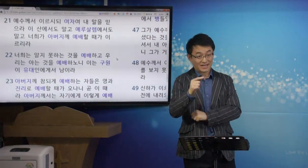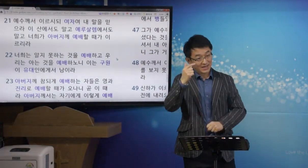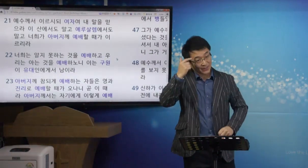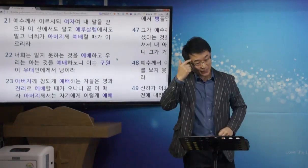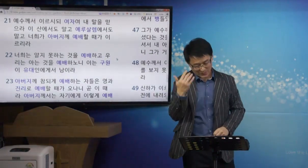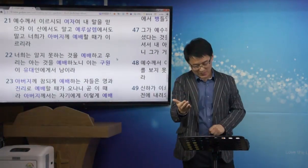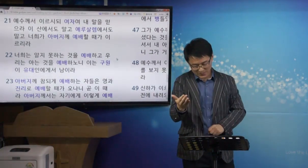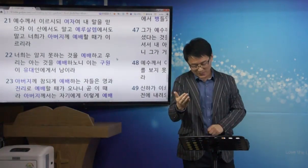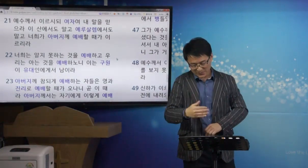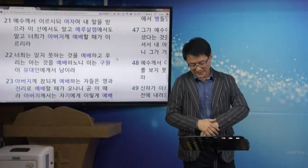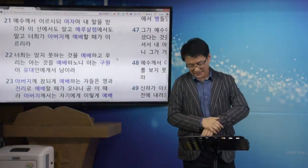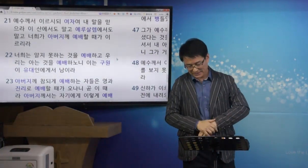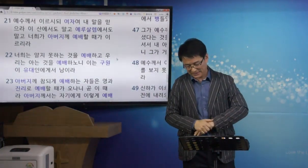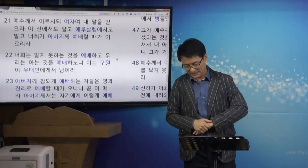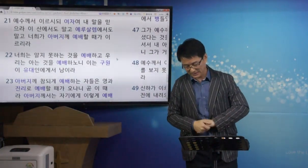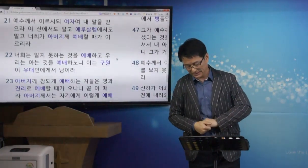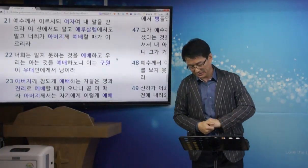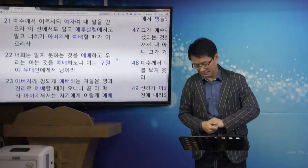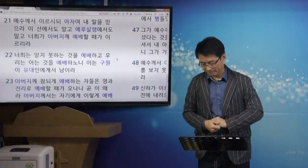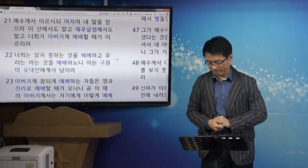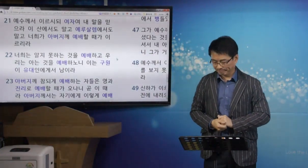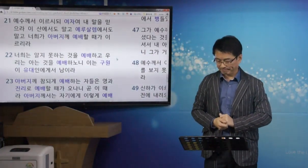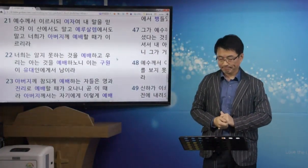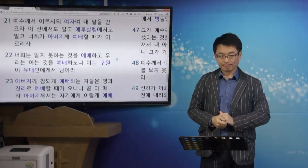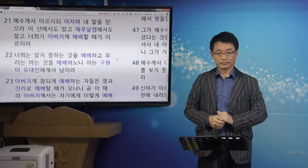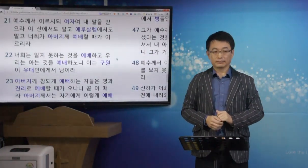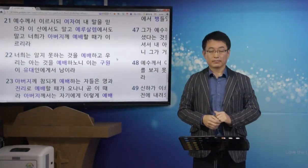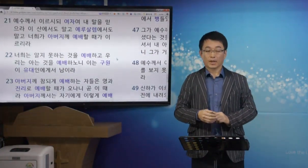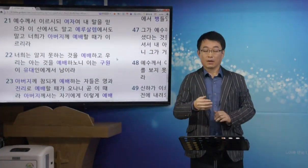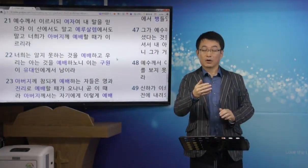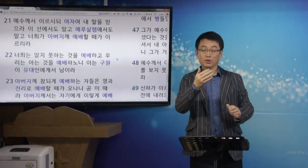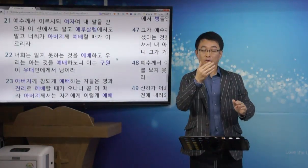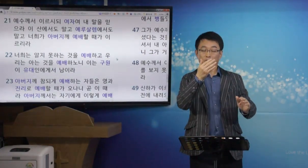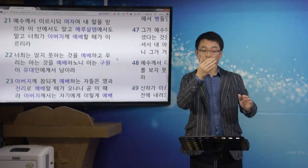왜 남편이 5명이나 있었다라고 표현을 하고 있을까요?